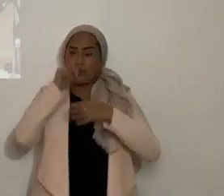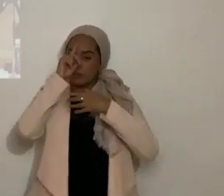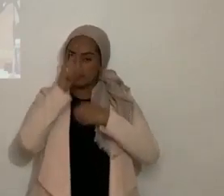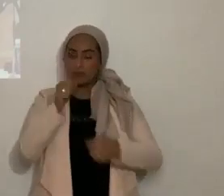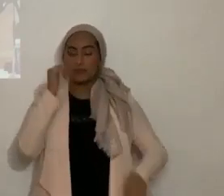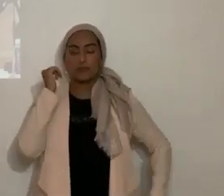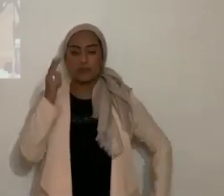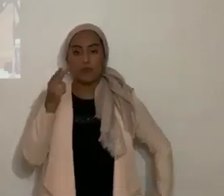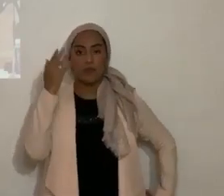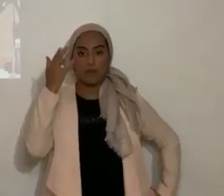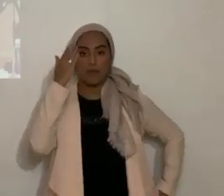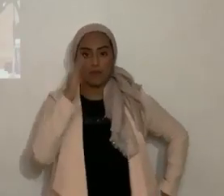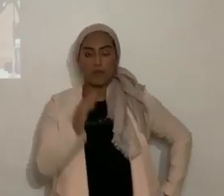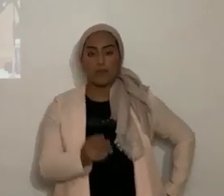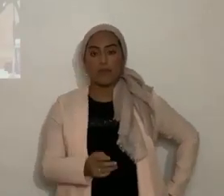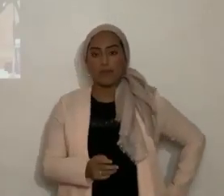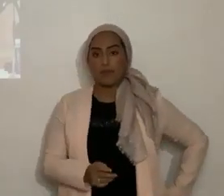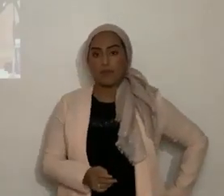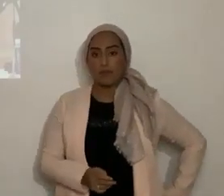confiemos en el Eterno.